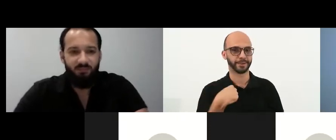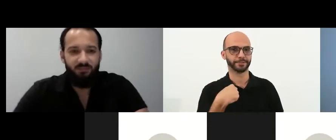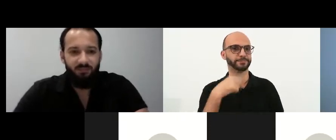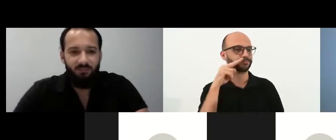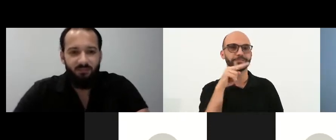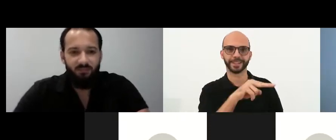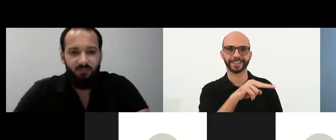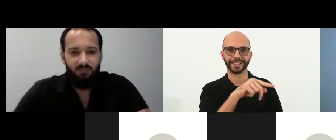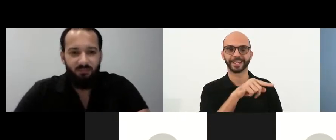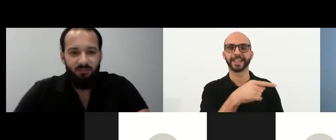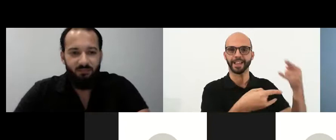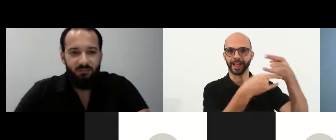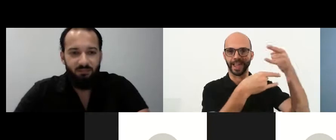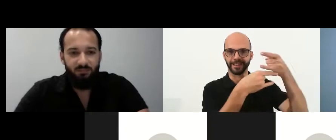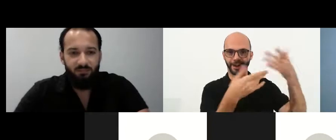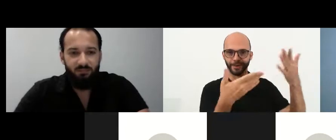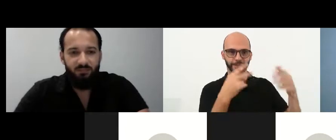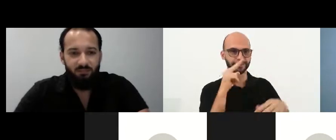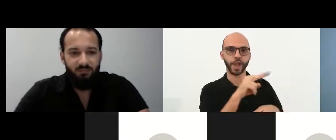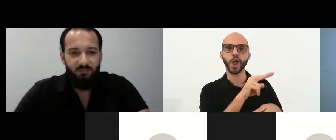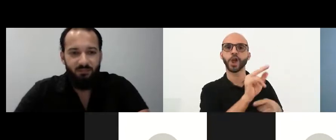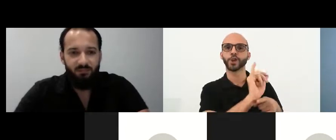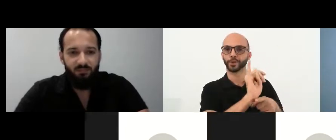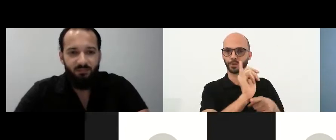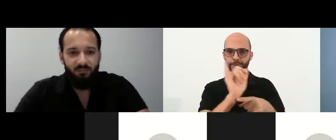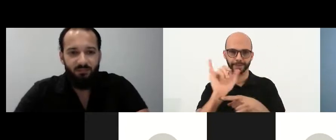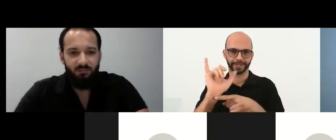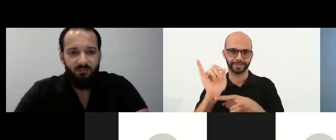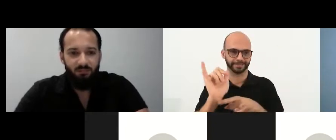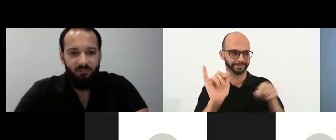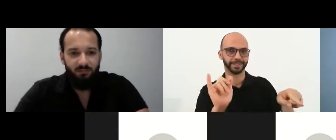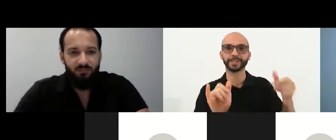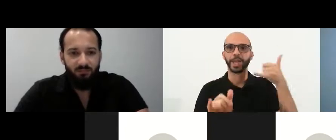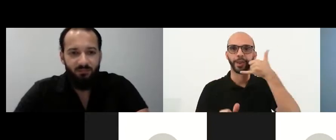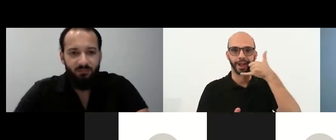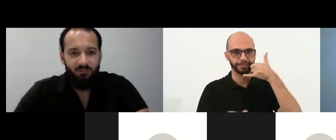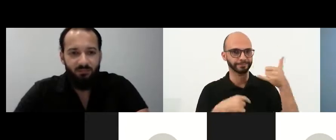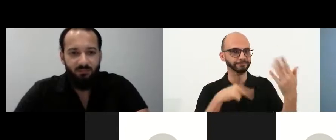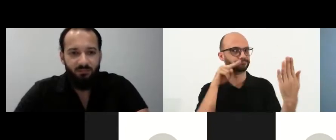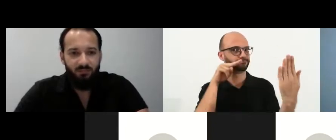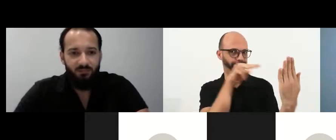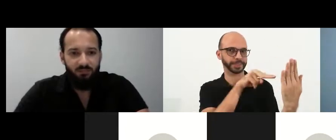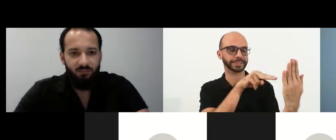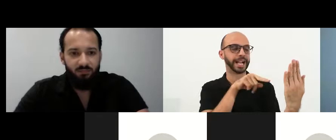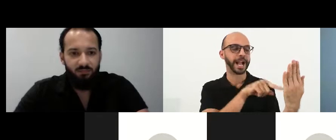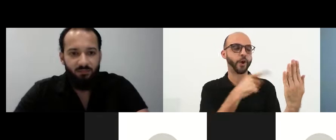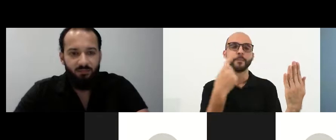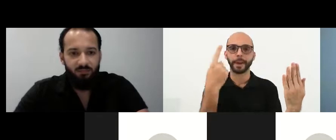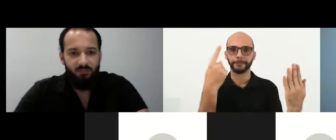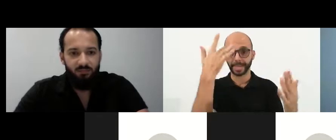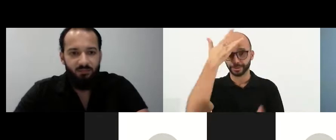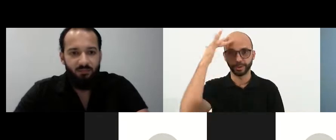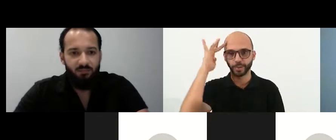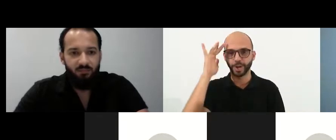experiência gratificante, né? Eu estava vendo algumas lives no YouTube, né, com o meu